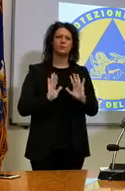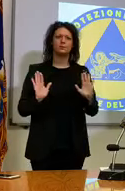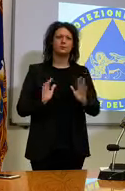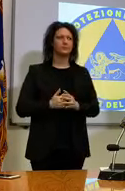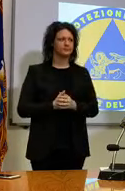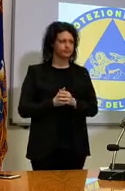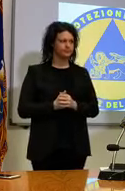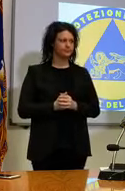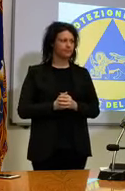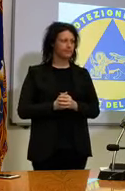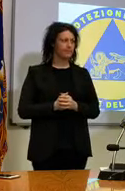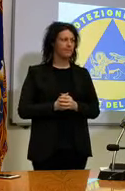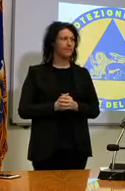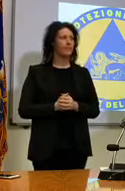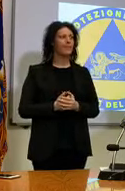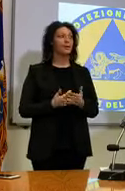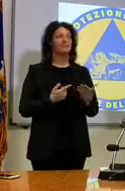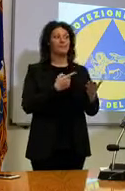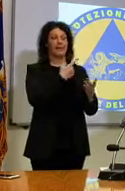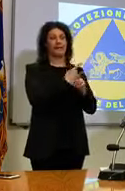preso il caffè, ha fatto il distributore.